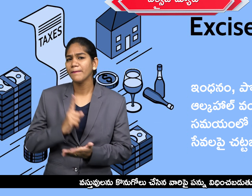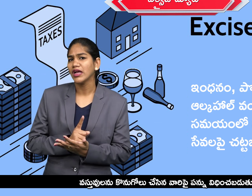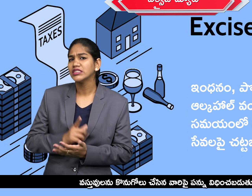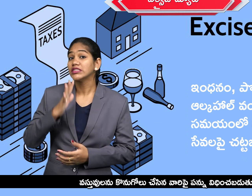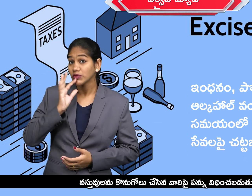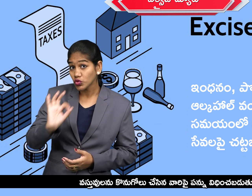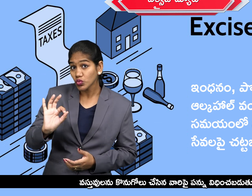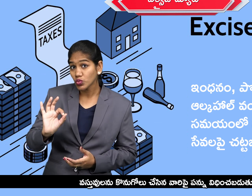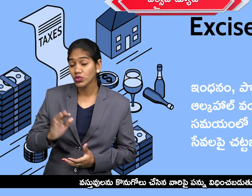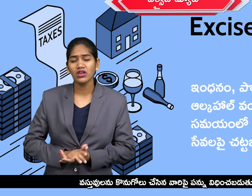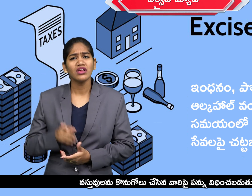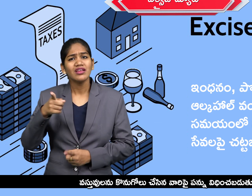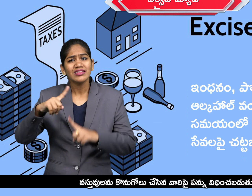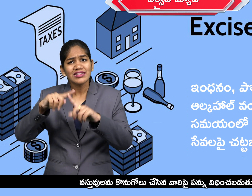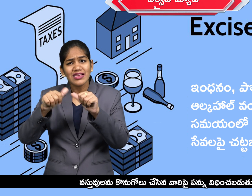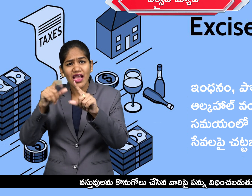పన్ను విధించబడుతుంది.